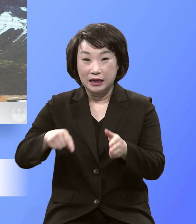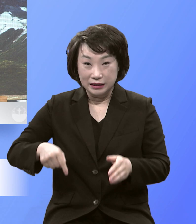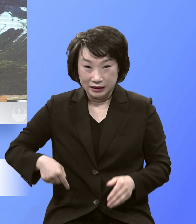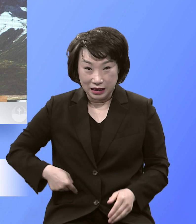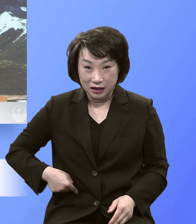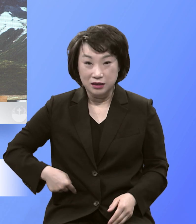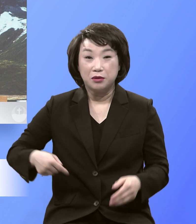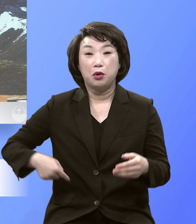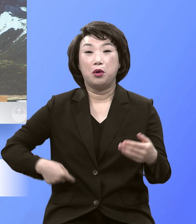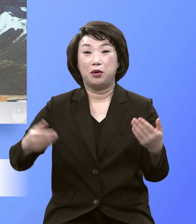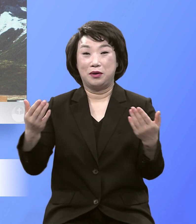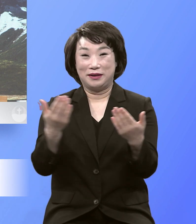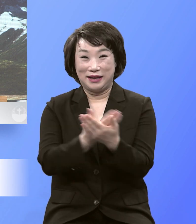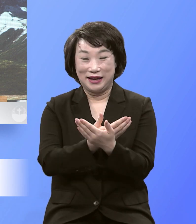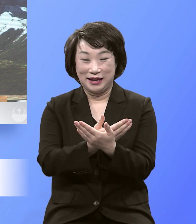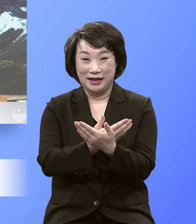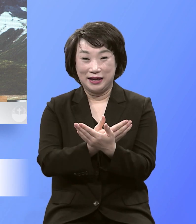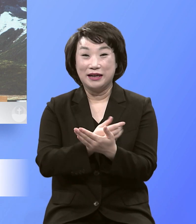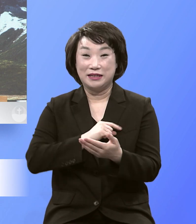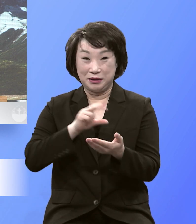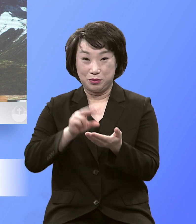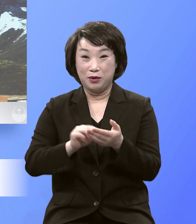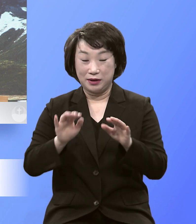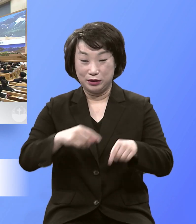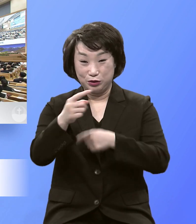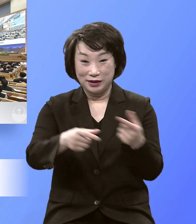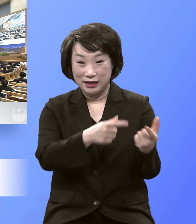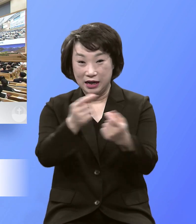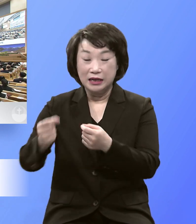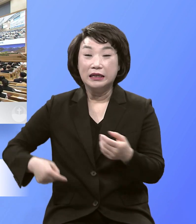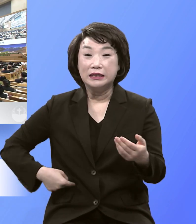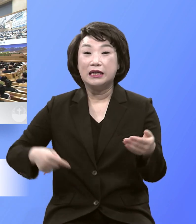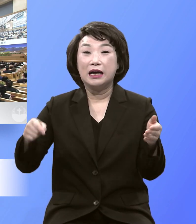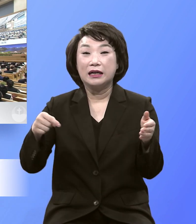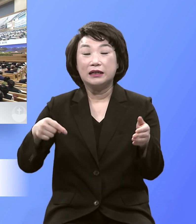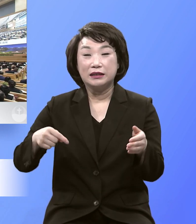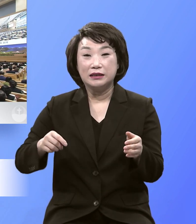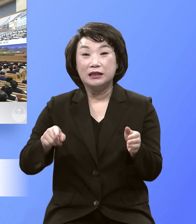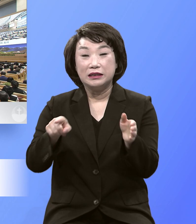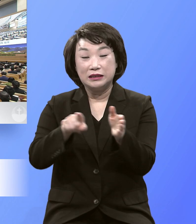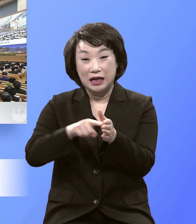신앙양심의 회개, 다 같이 신앙양심의